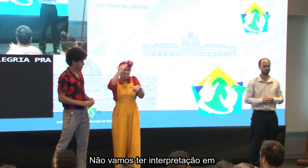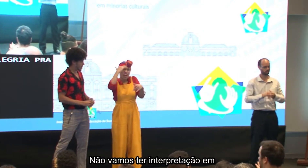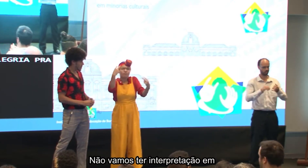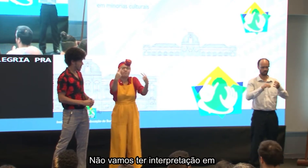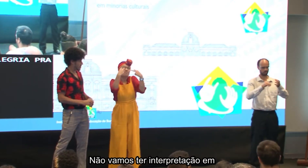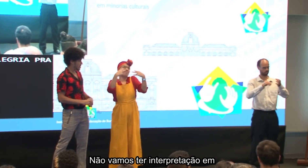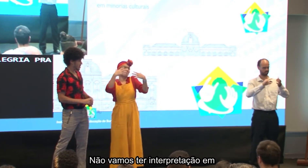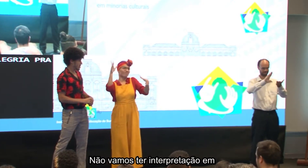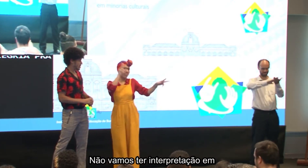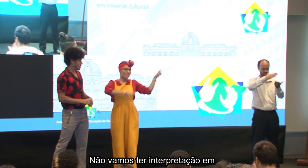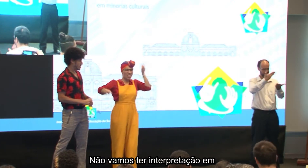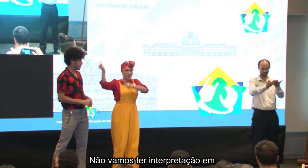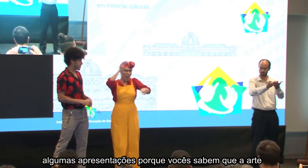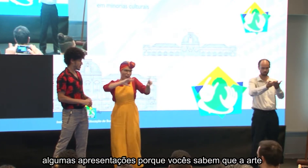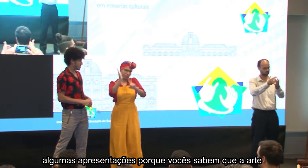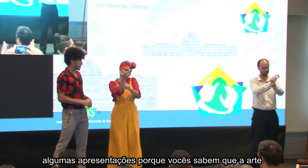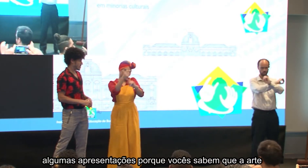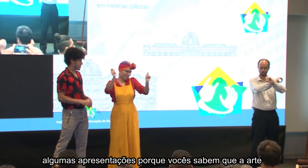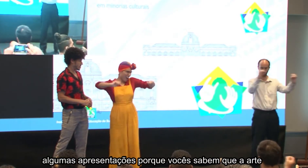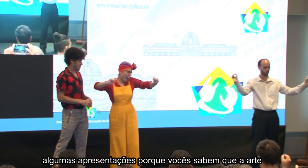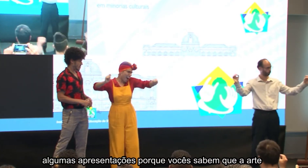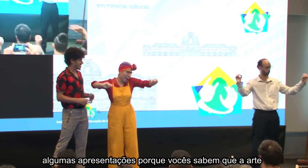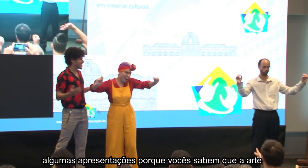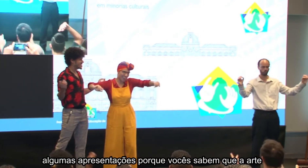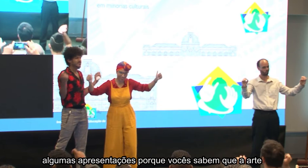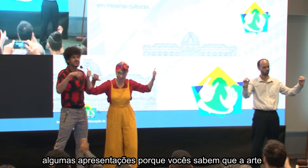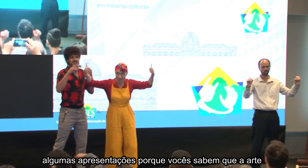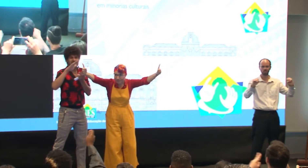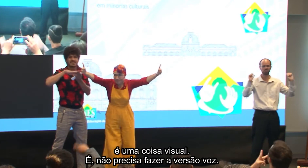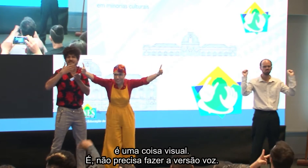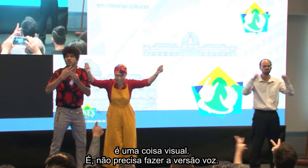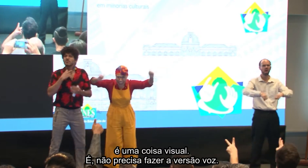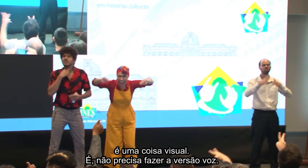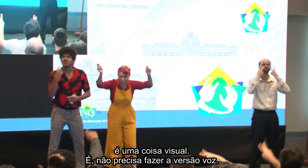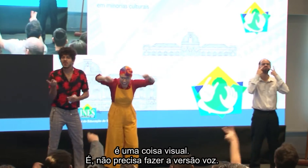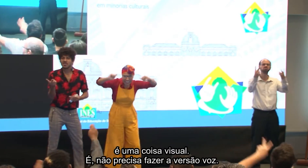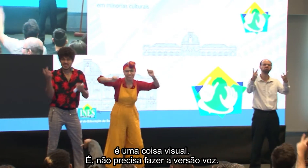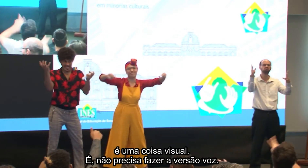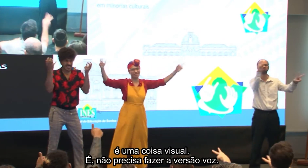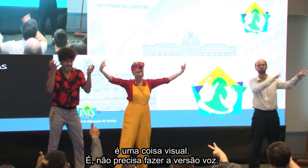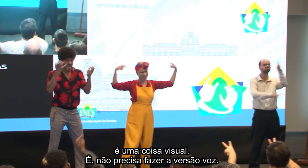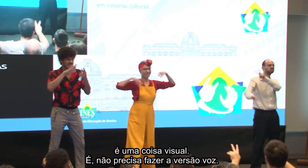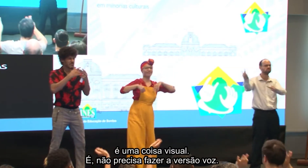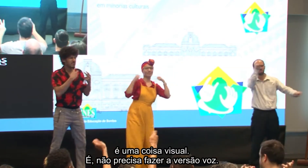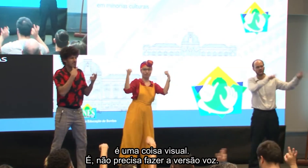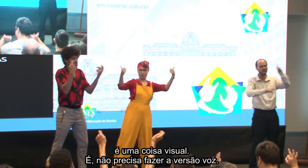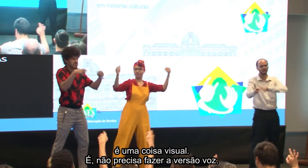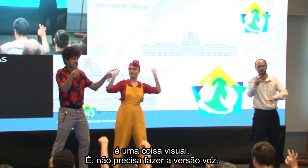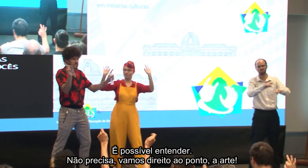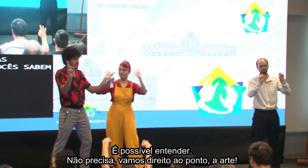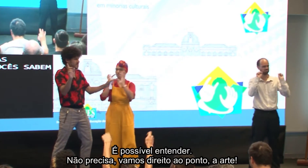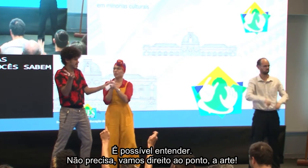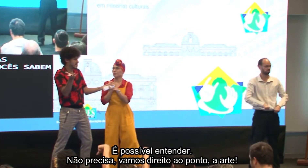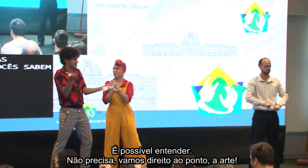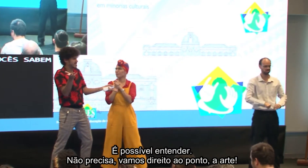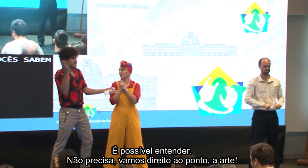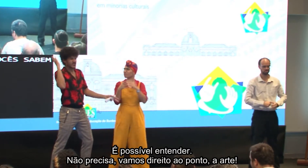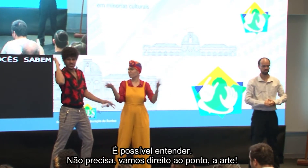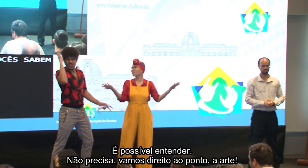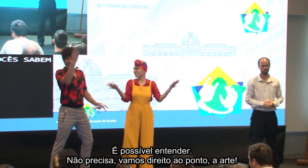ter interpretação em algumas apresentações, porque vocês sabem que a arte é uma coisa É, não visual. precisa fazer a versão voz, É vocês querem? possível Não entender.